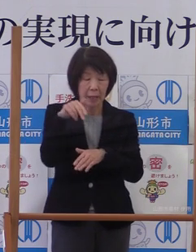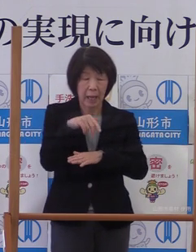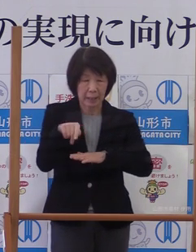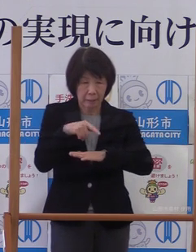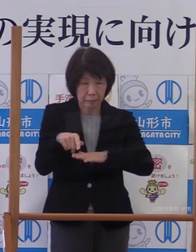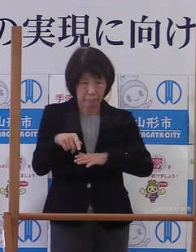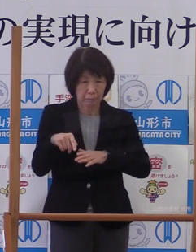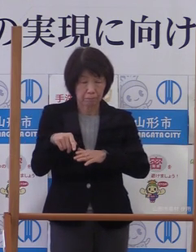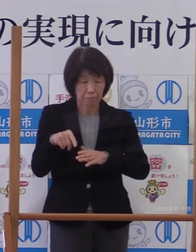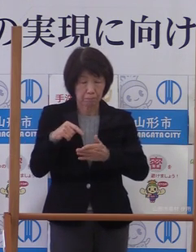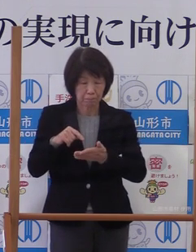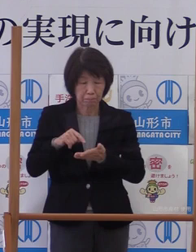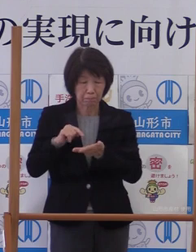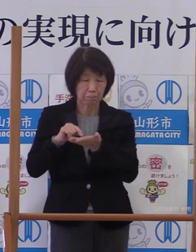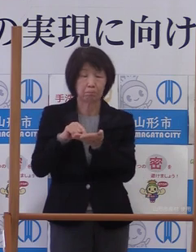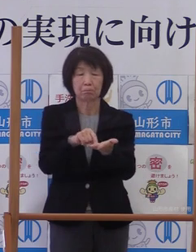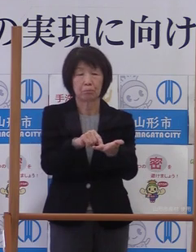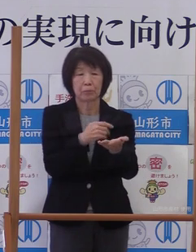けます。